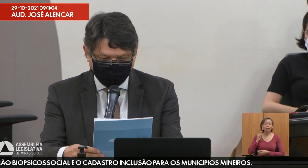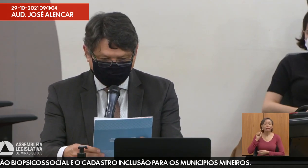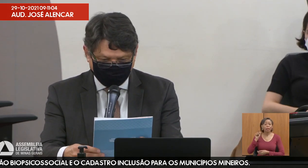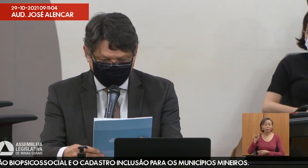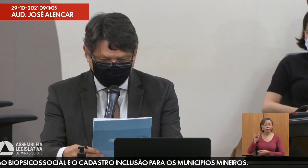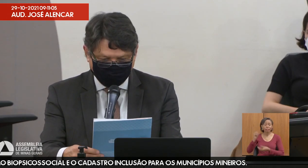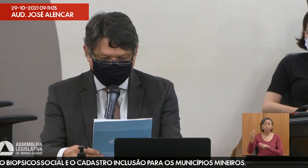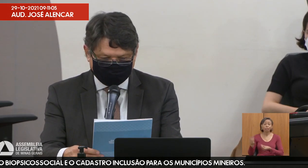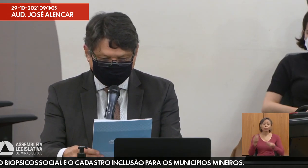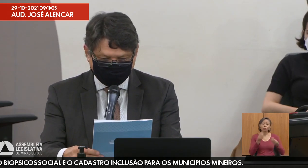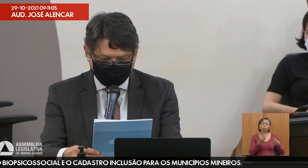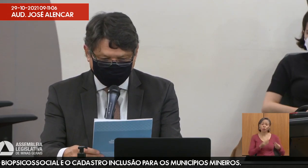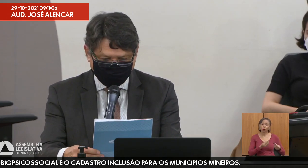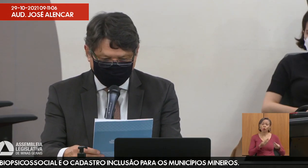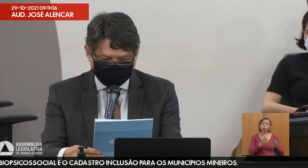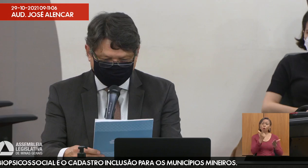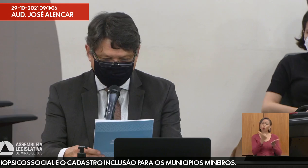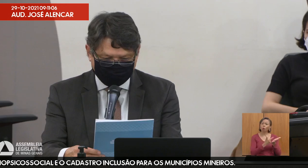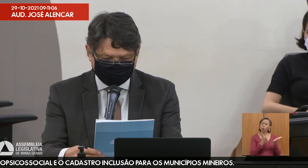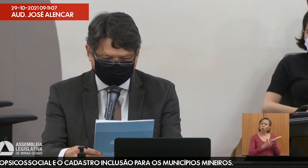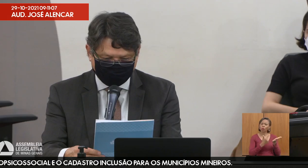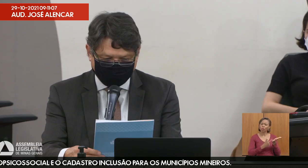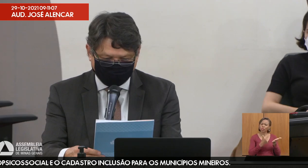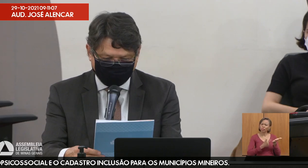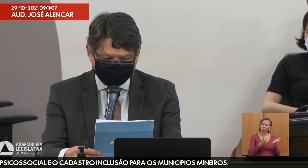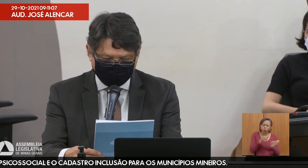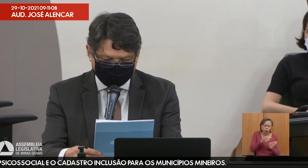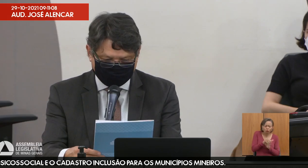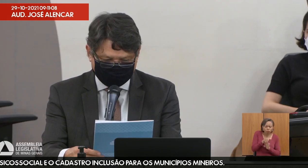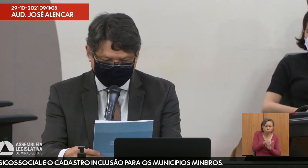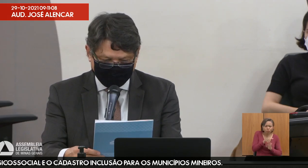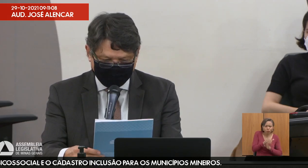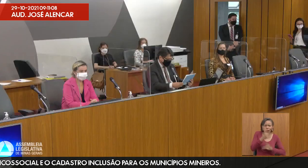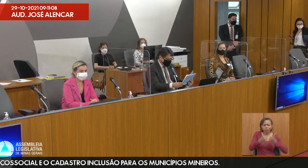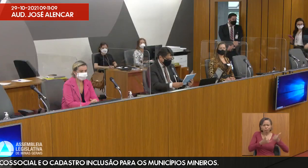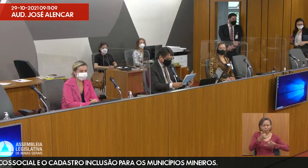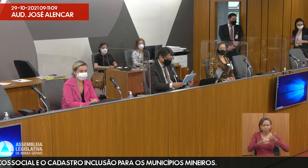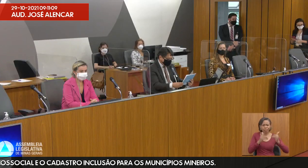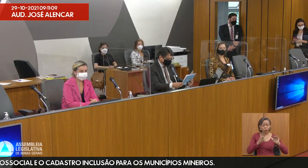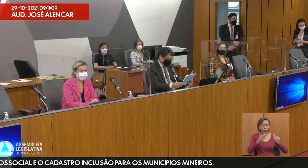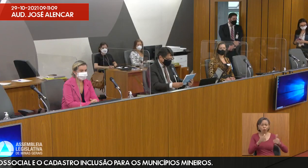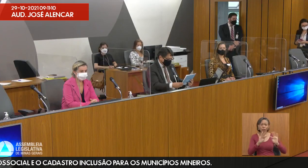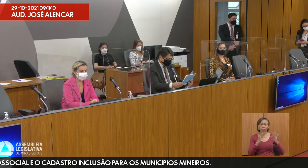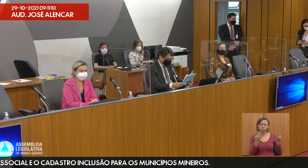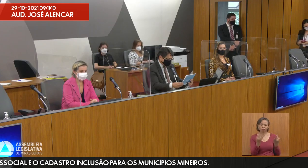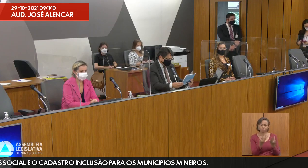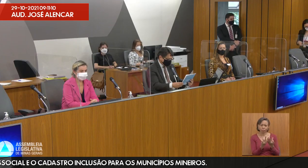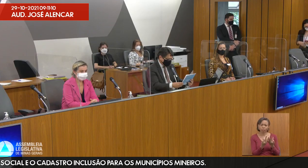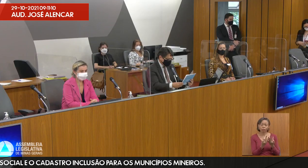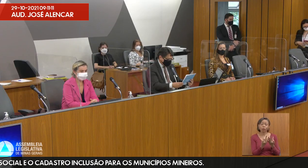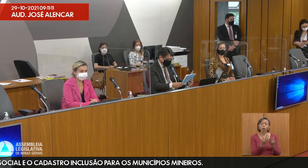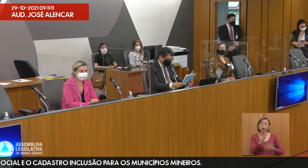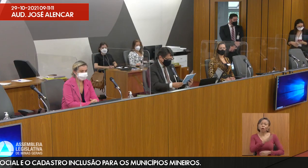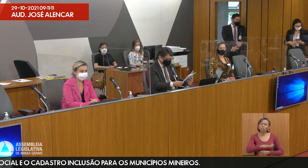livro Orientações de Brincadeiras para Famílias com Crianças com Transtorno do Espectro